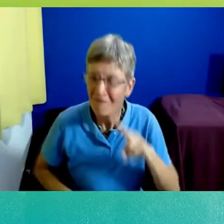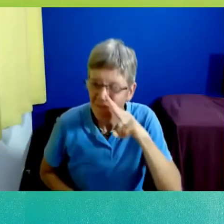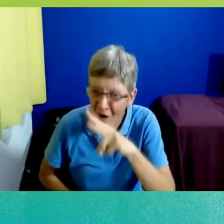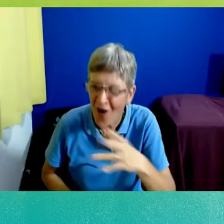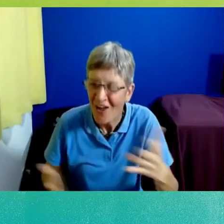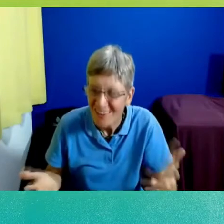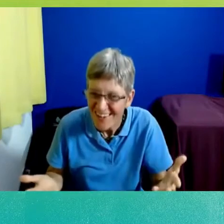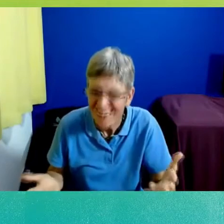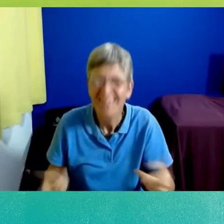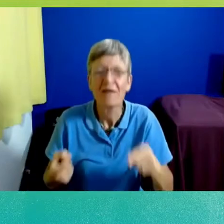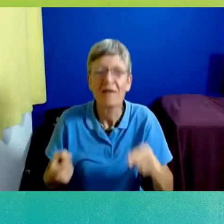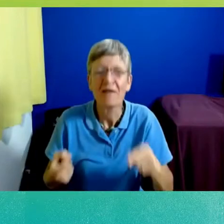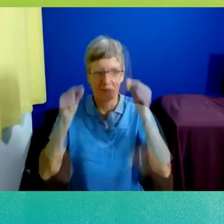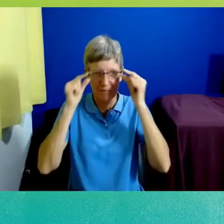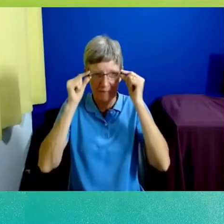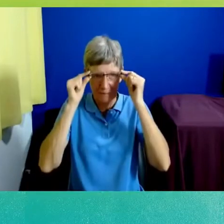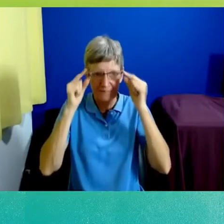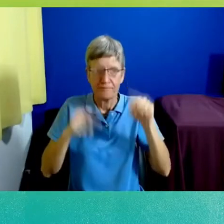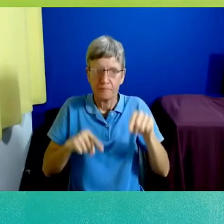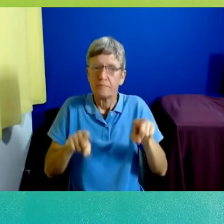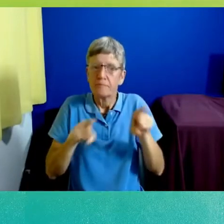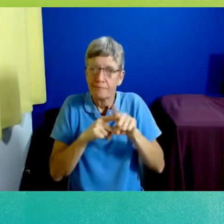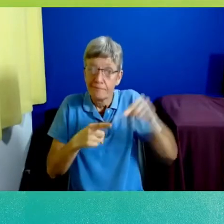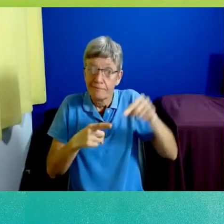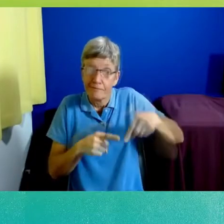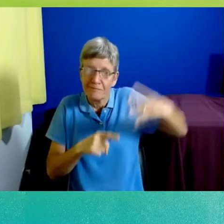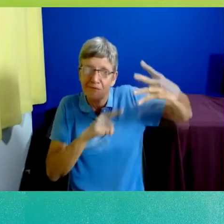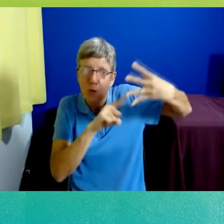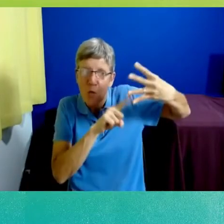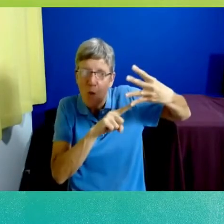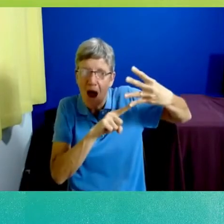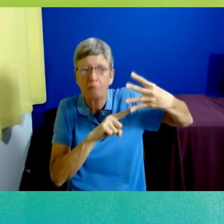boi bravo, né? Então, é muito forte. Então,